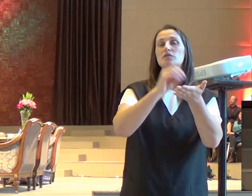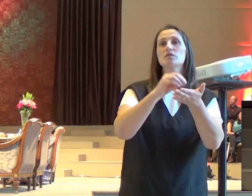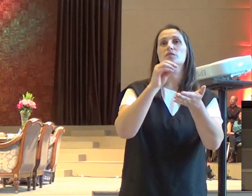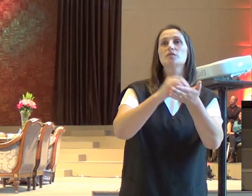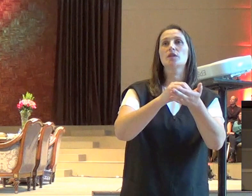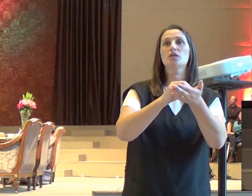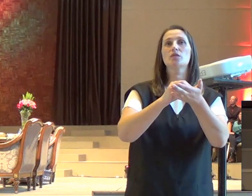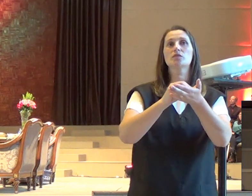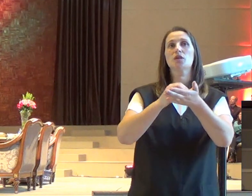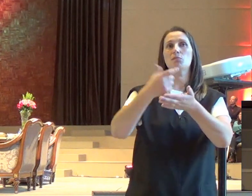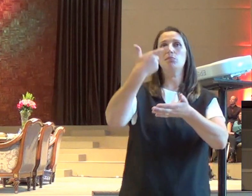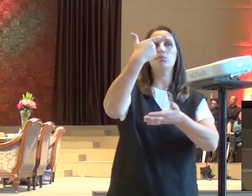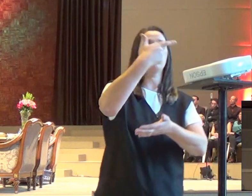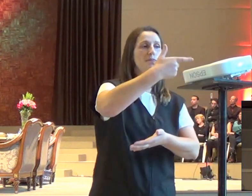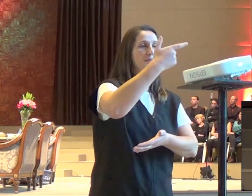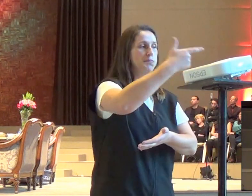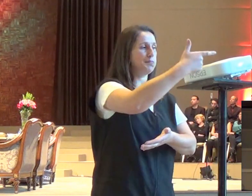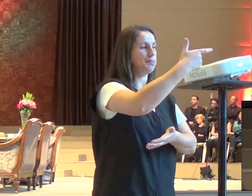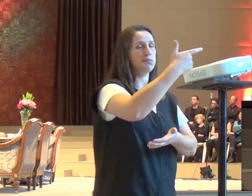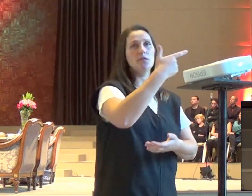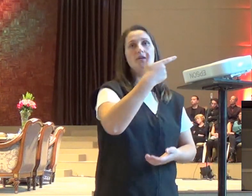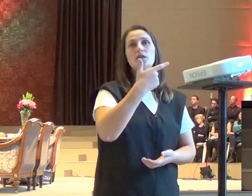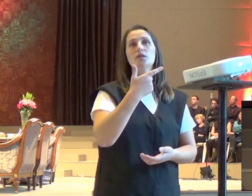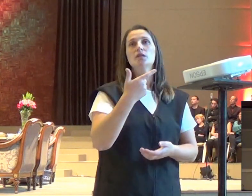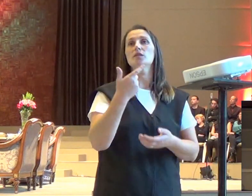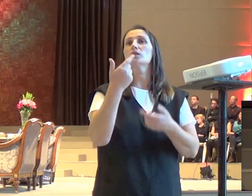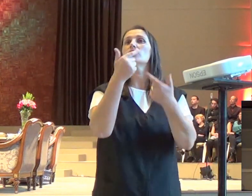justamente pelos carros não tem limite